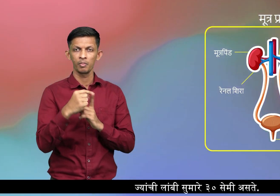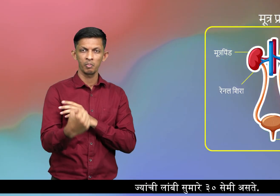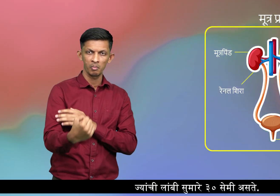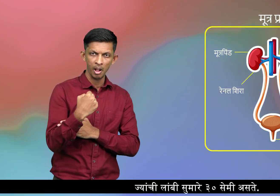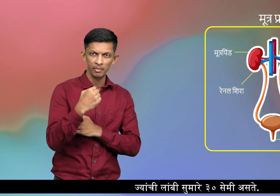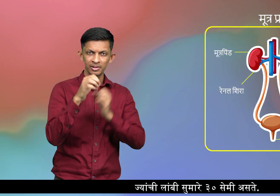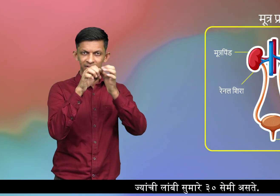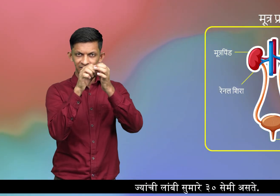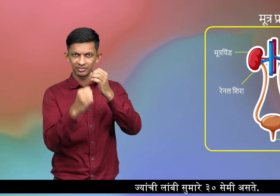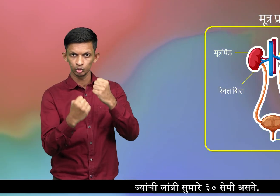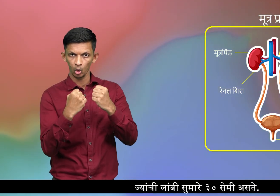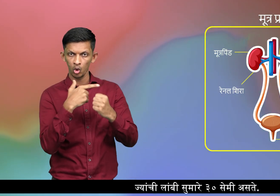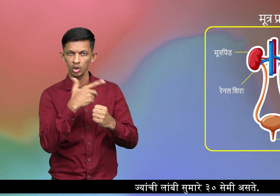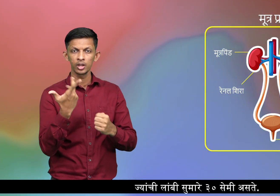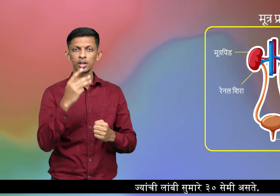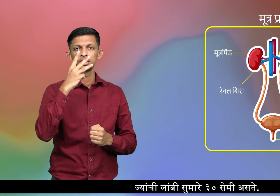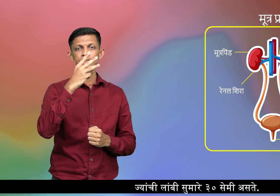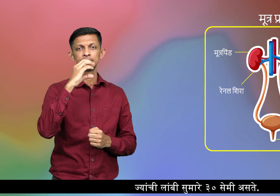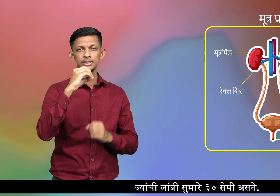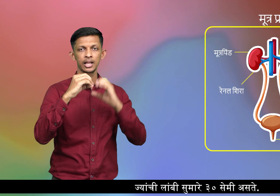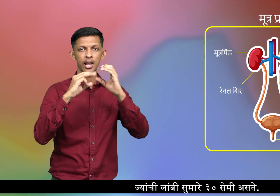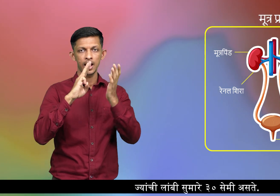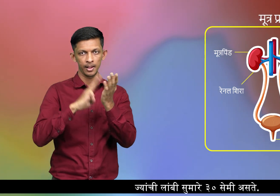ज्यांची लांबी सुमारे 30 सेंटीमीटर असते.